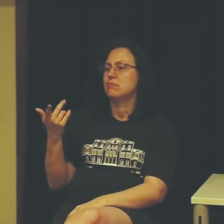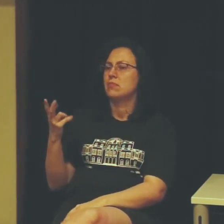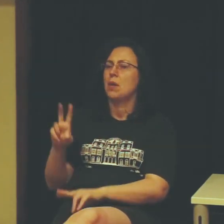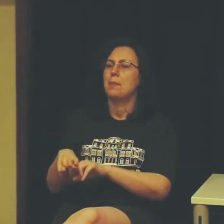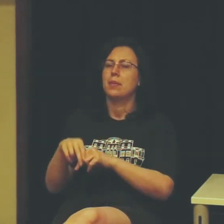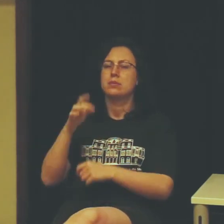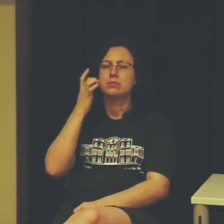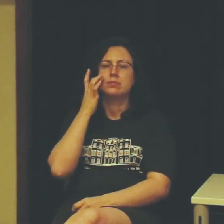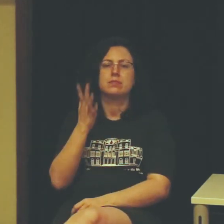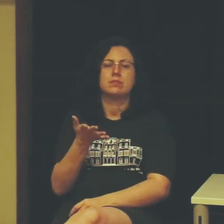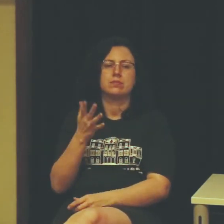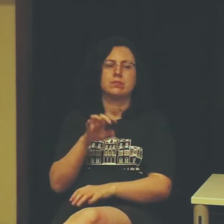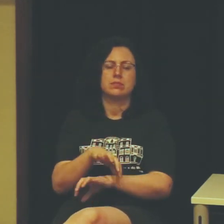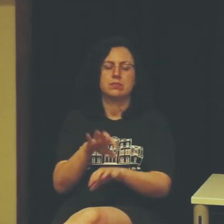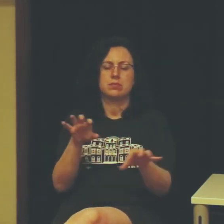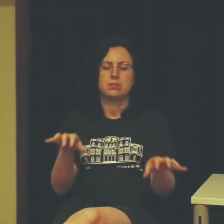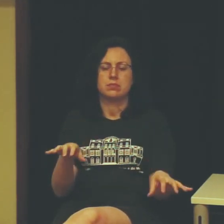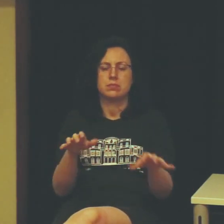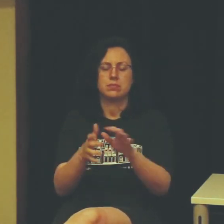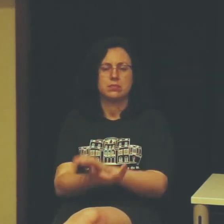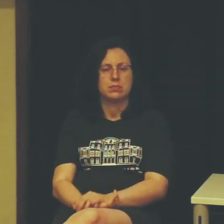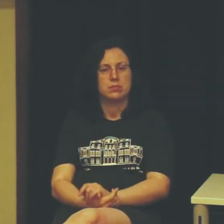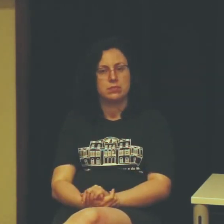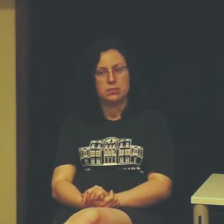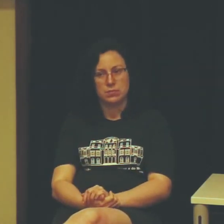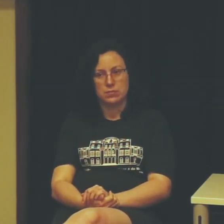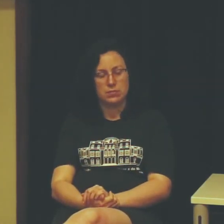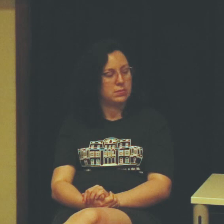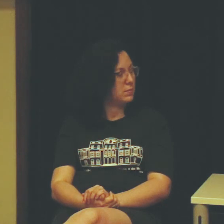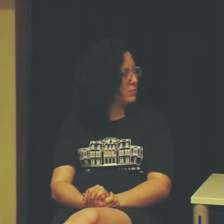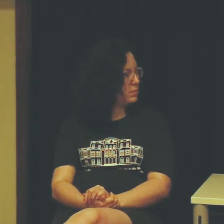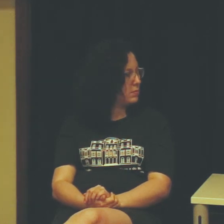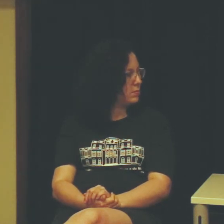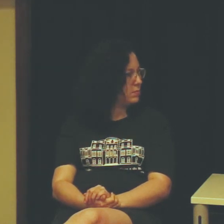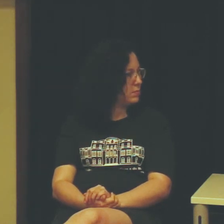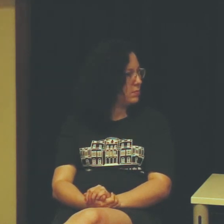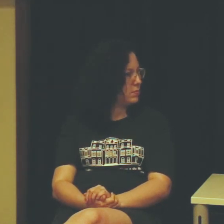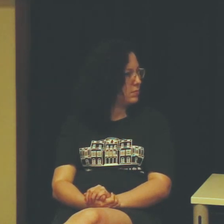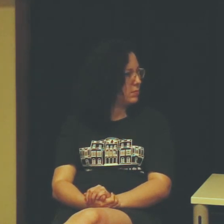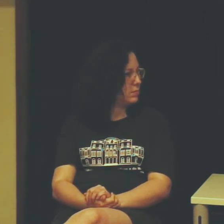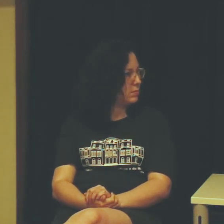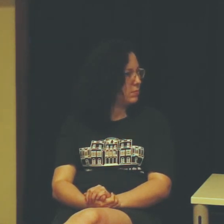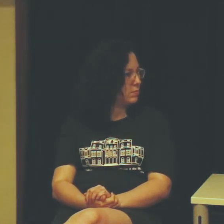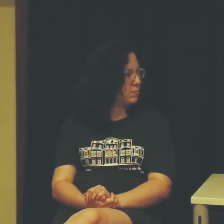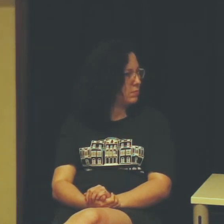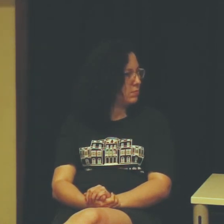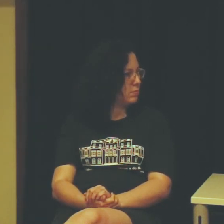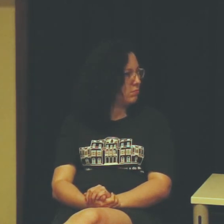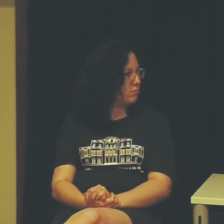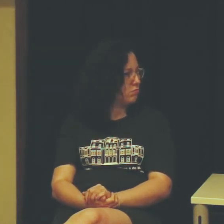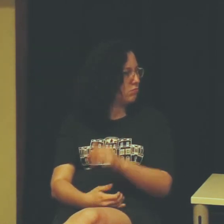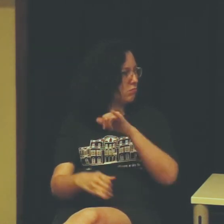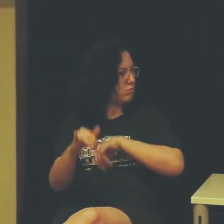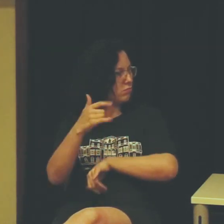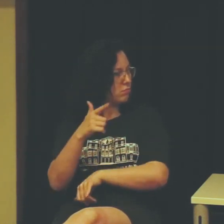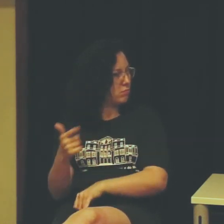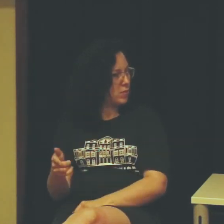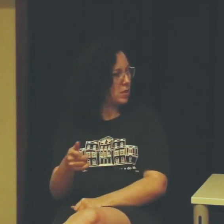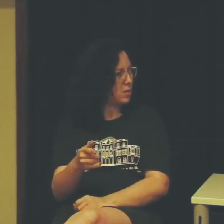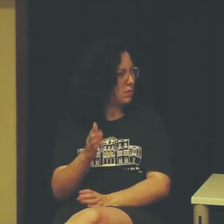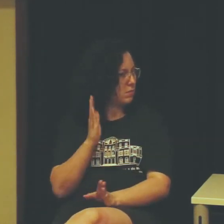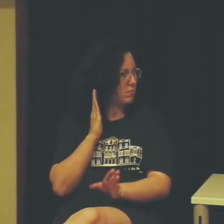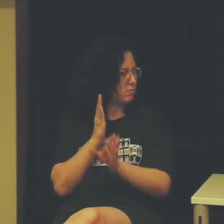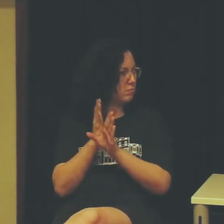sua facilidade em separação dele de seus minérios e minerais. Alguns outros elementos químicos foram descobertos